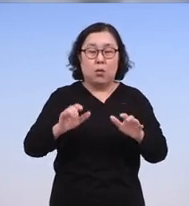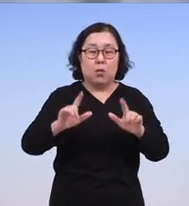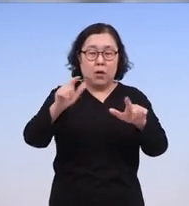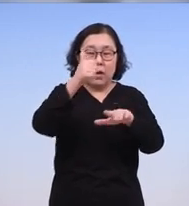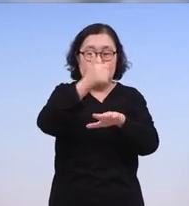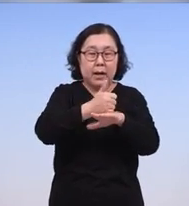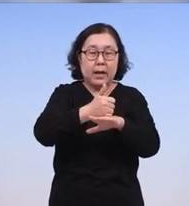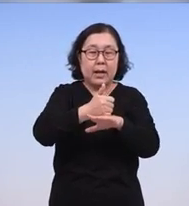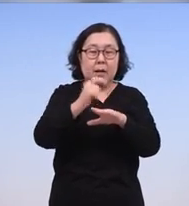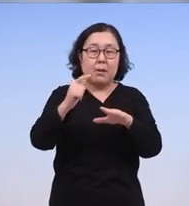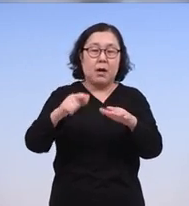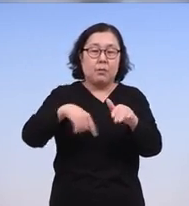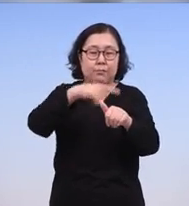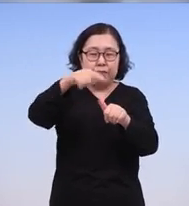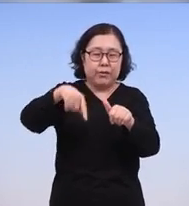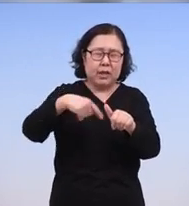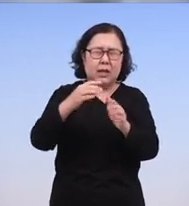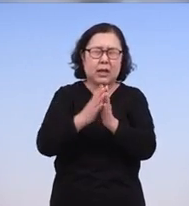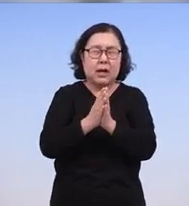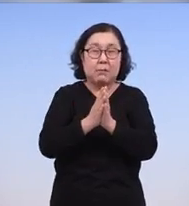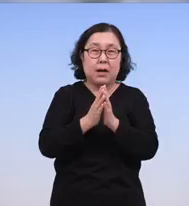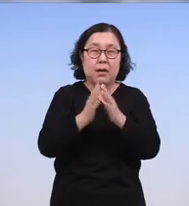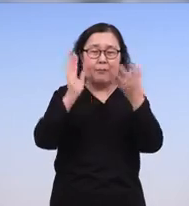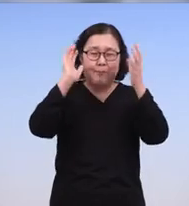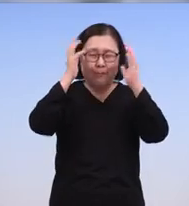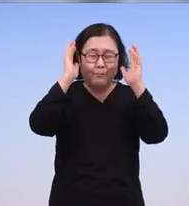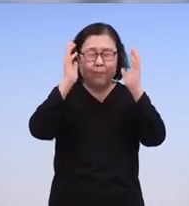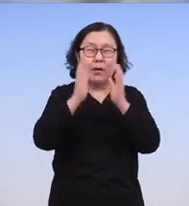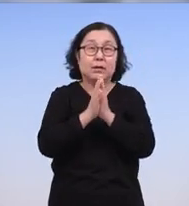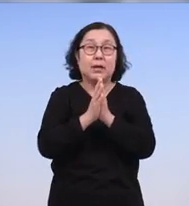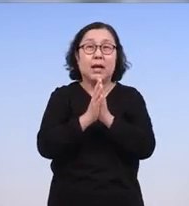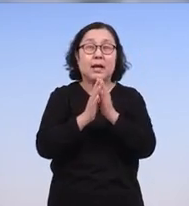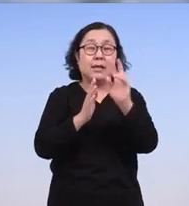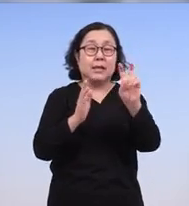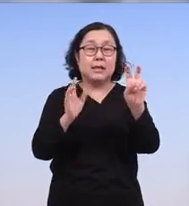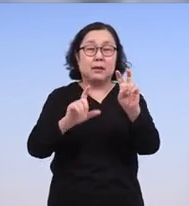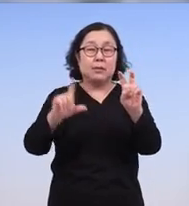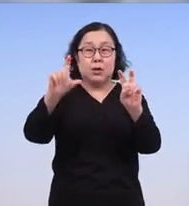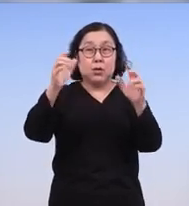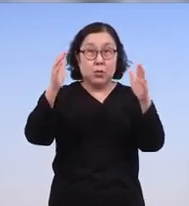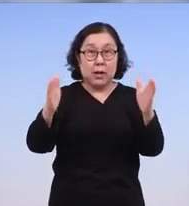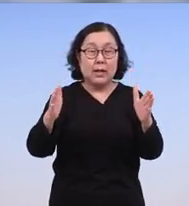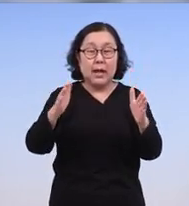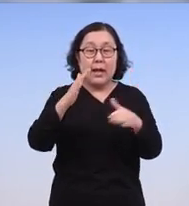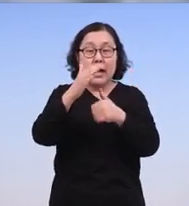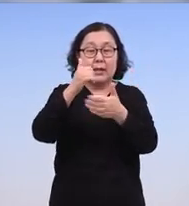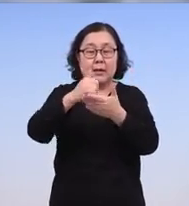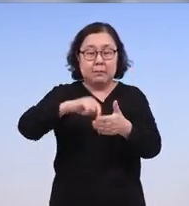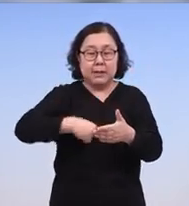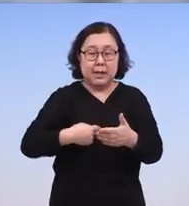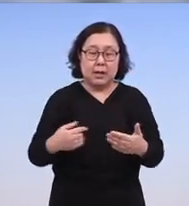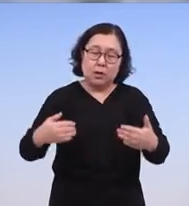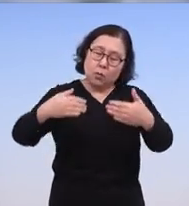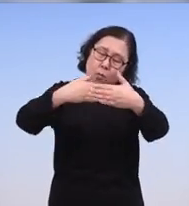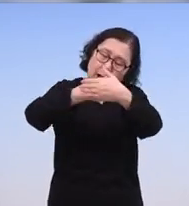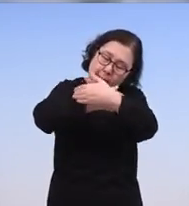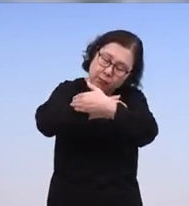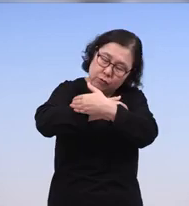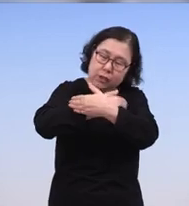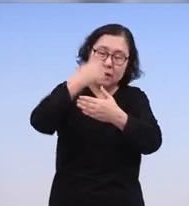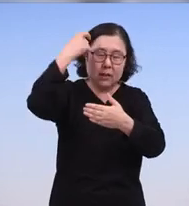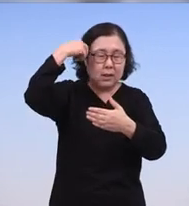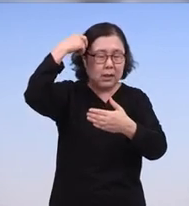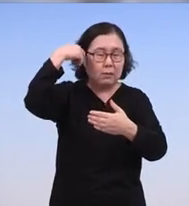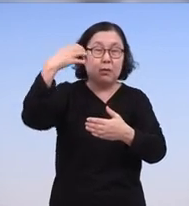연말에 이런저런 일로 어수선한 상태에 있는데 그 20일 동안 필사를 하는 동안에 하나님이 자기를 꼭 붙들어